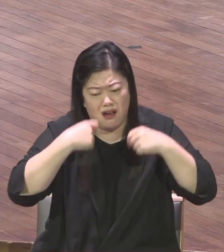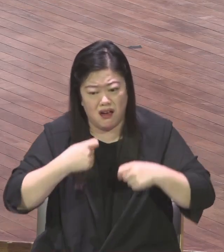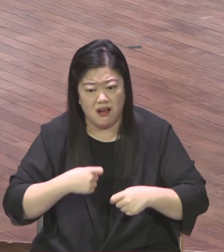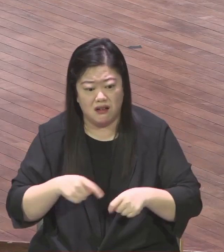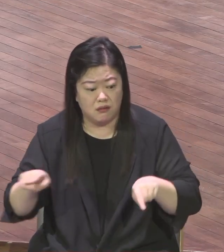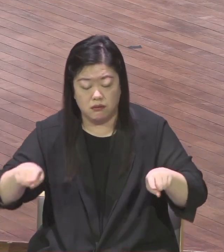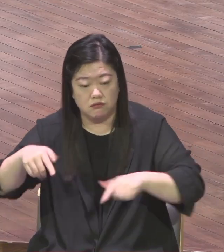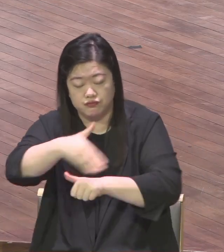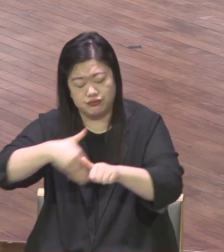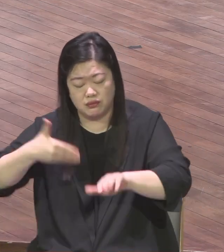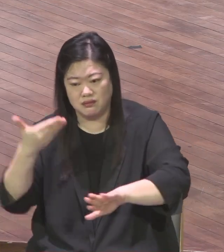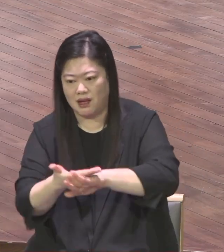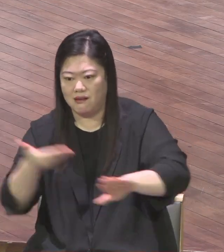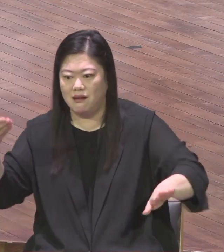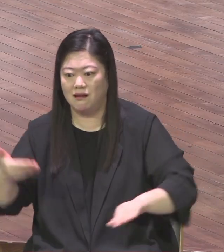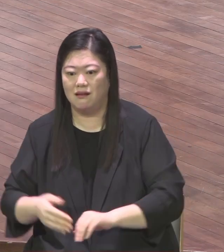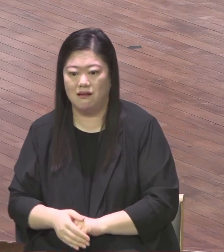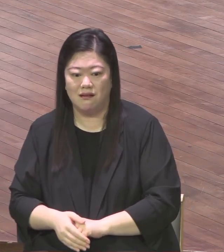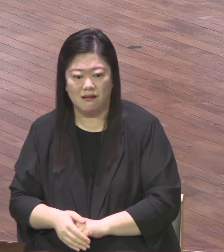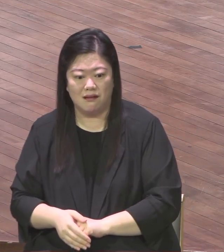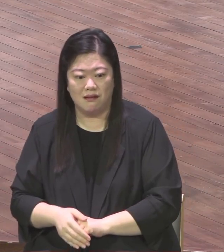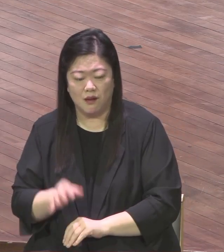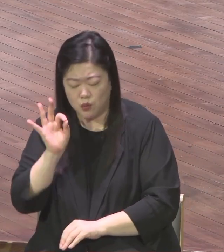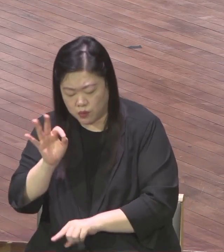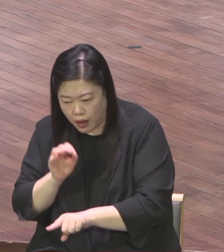없지요. 영원한 생명이 있는데